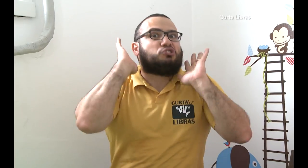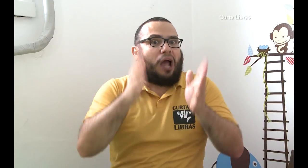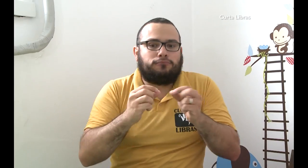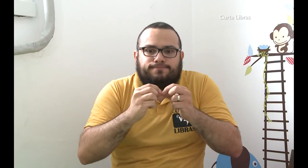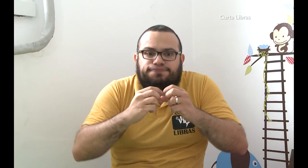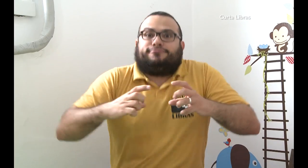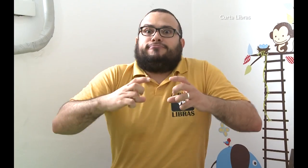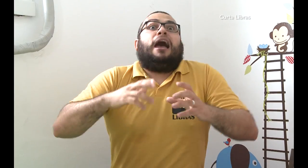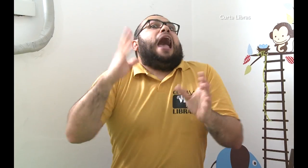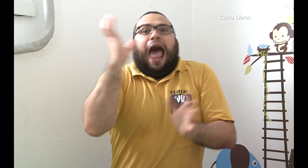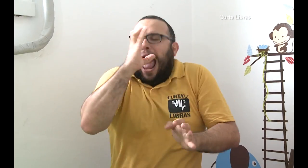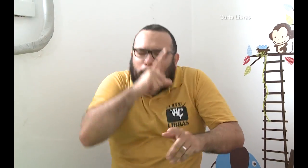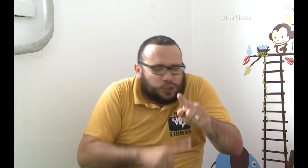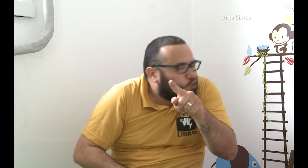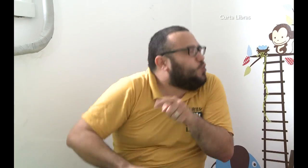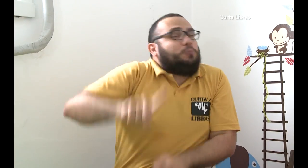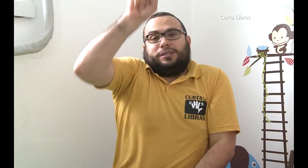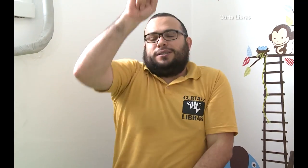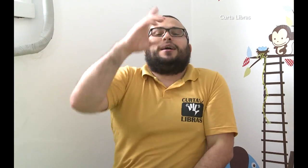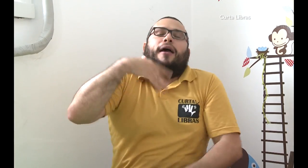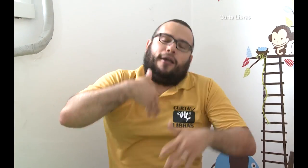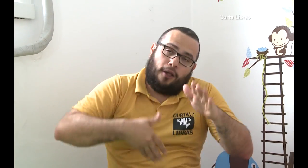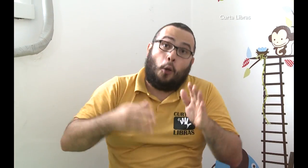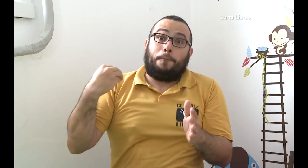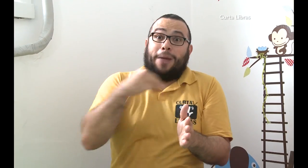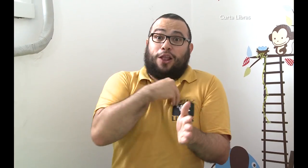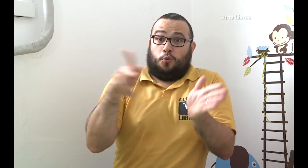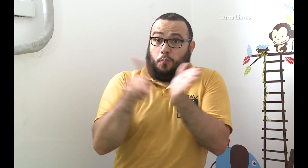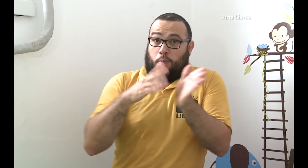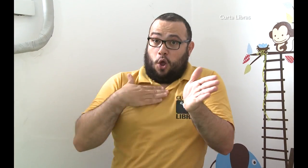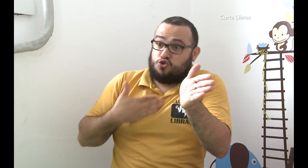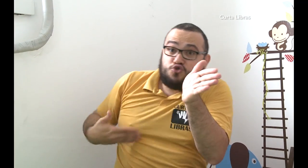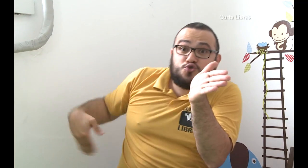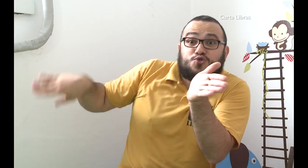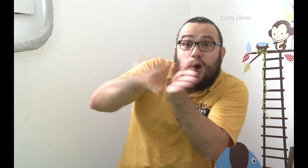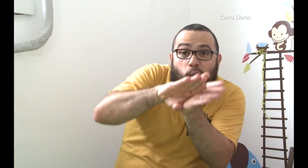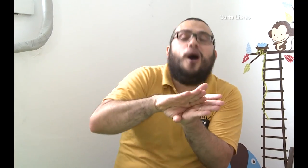Mas daí Logo nosso médico chegou Subiu rápido E já colocou água na banheira